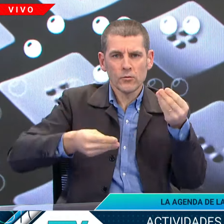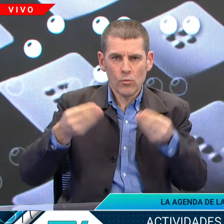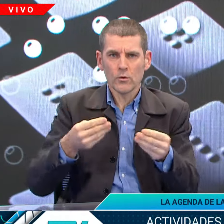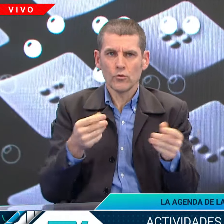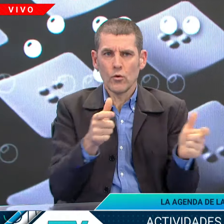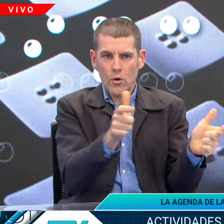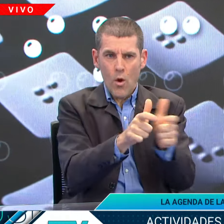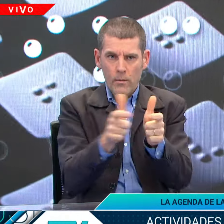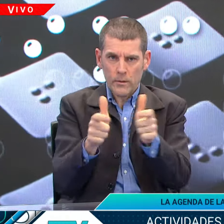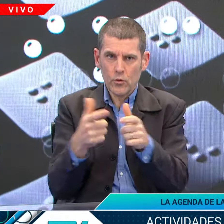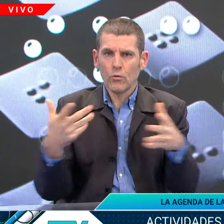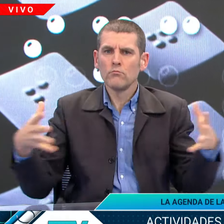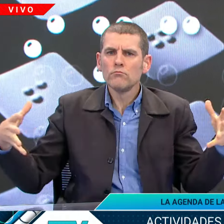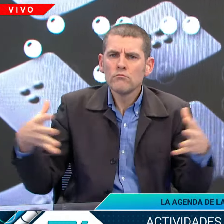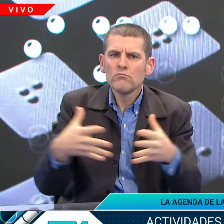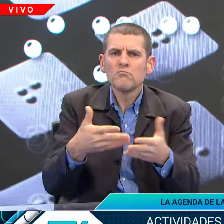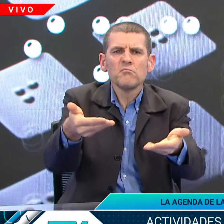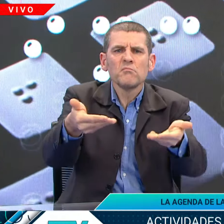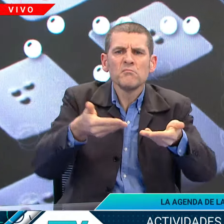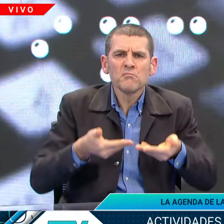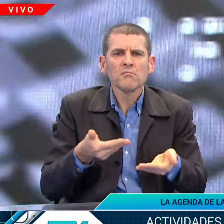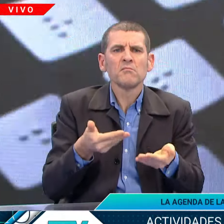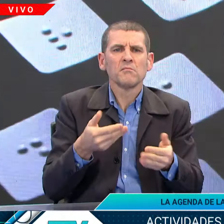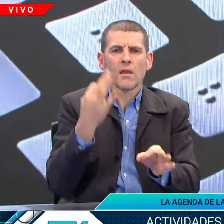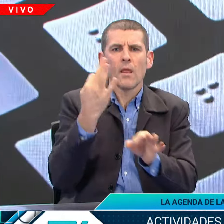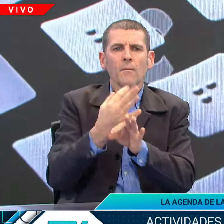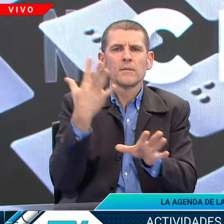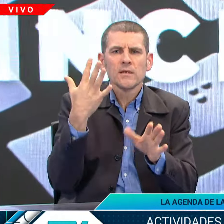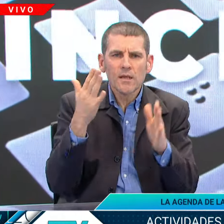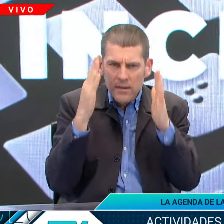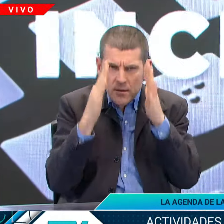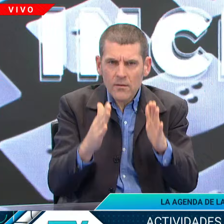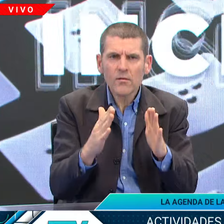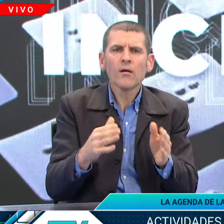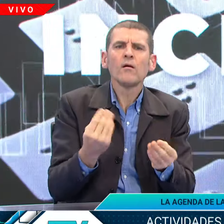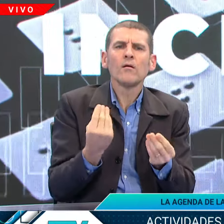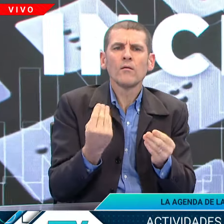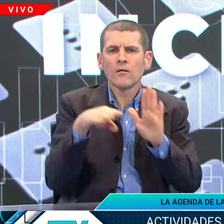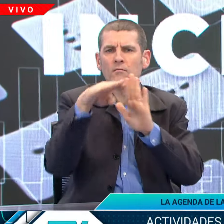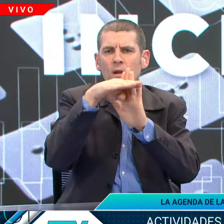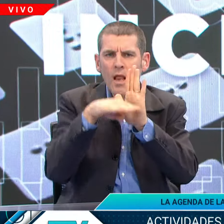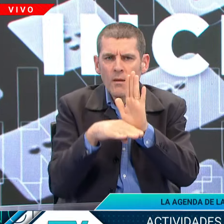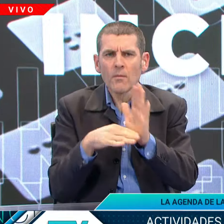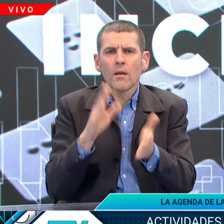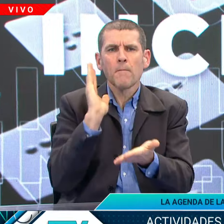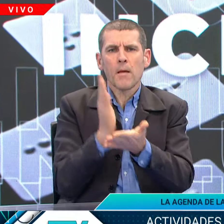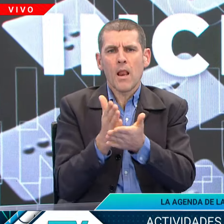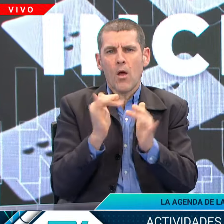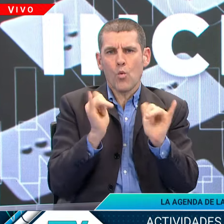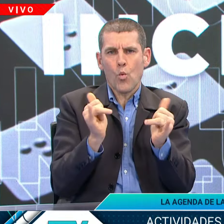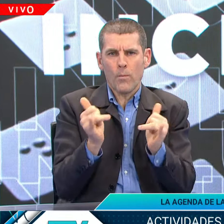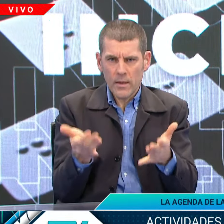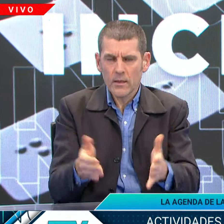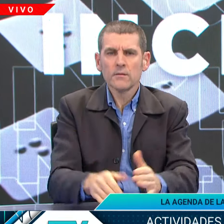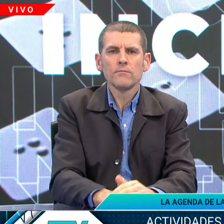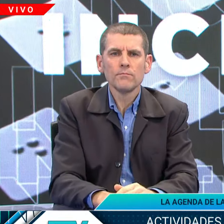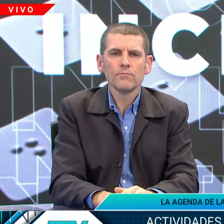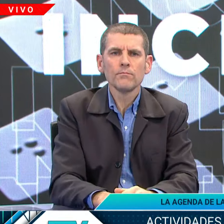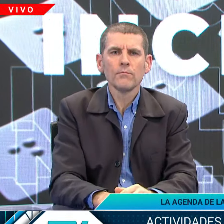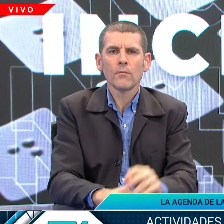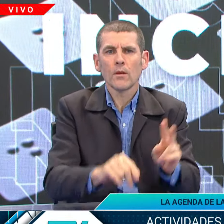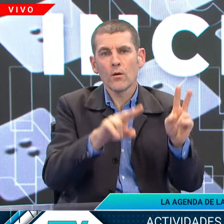invitados a especialistas que expondrán sus perspectivas y conocimientos sobre el régimen penal juvenil.